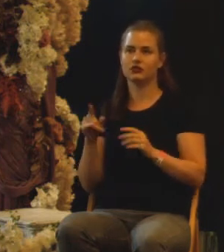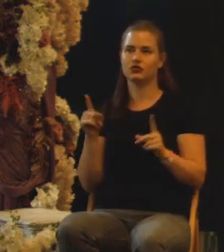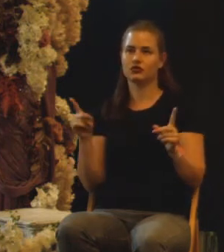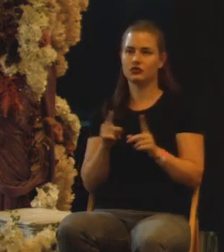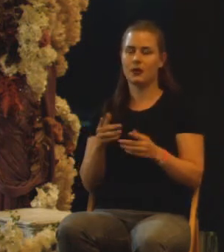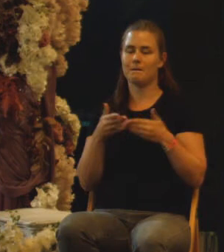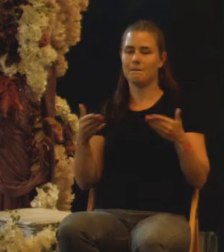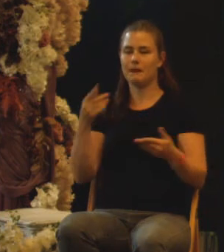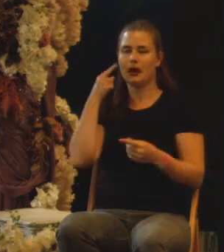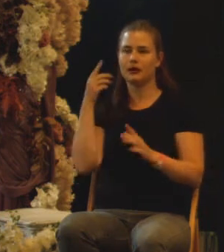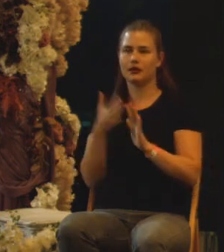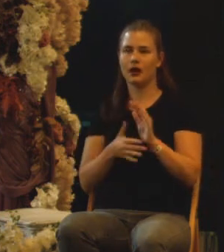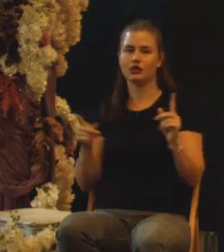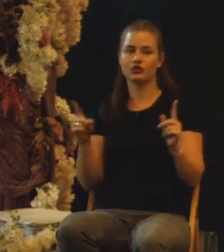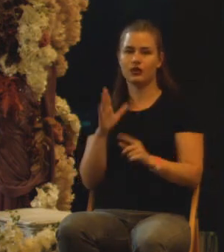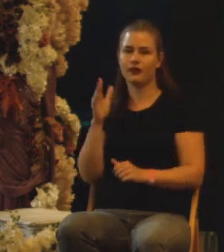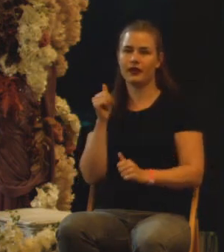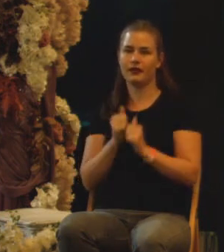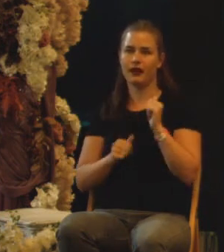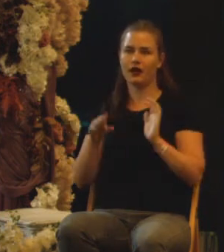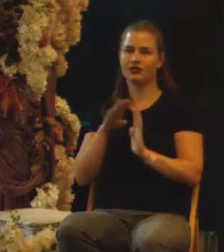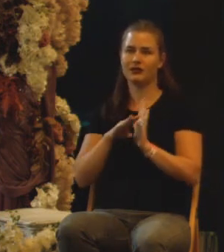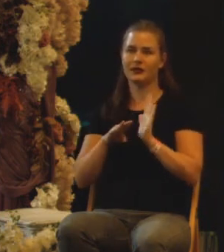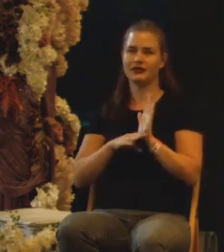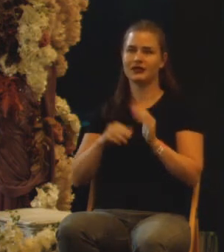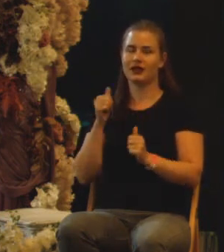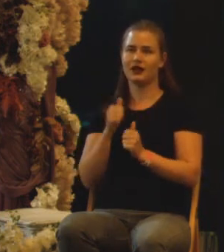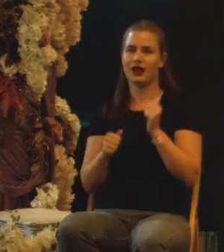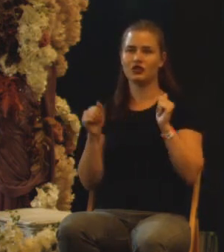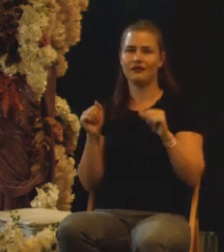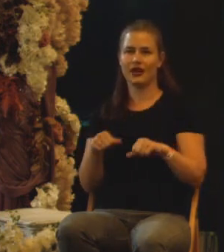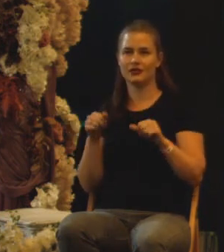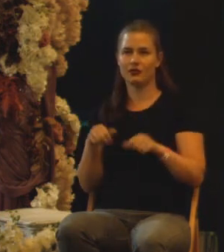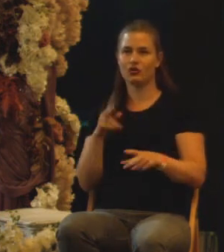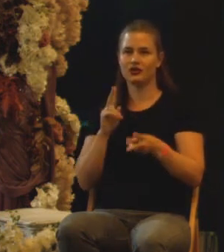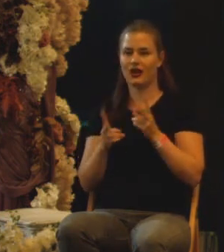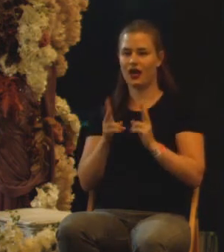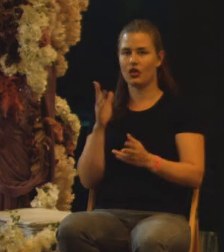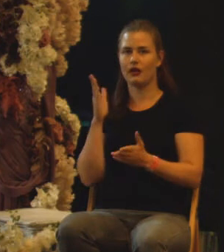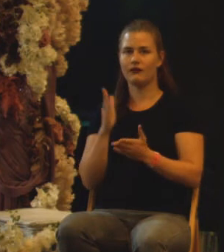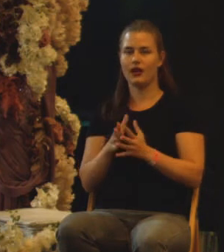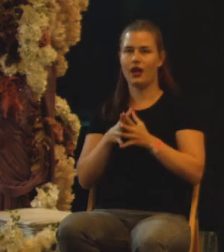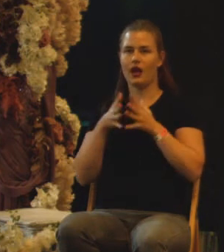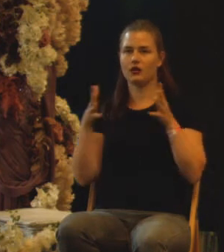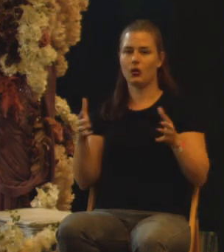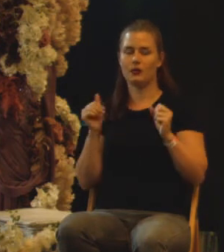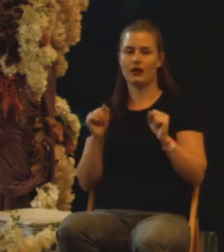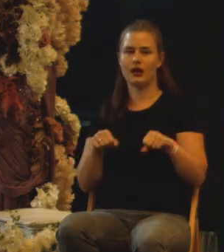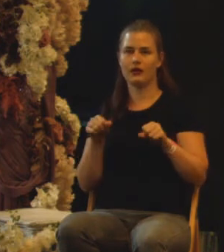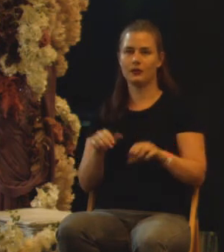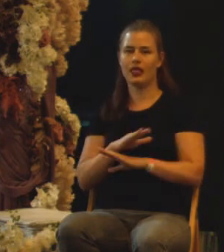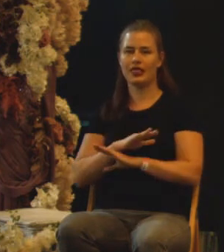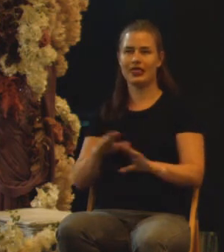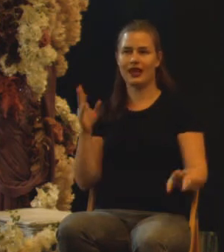чтобы мы понимали, что в каждом рецепте, в каждой возможности готовить есть огромные возможности